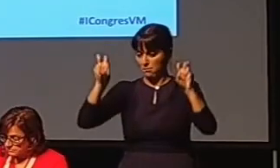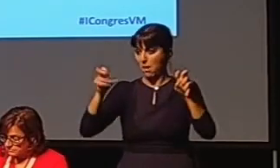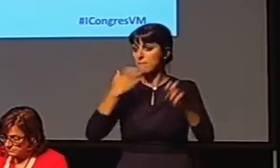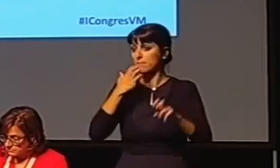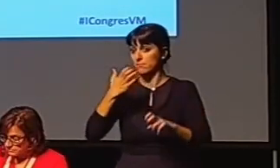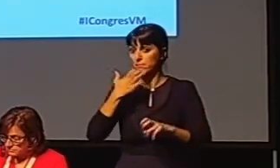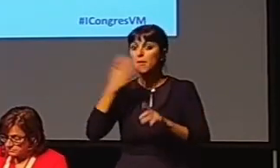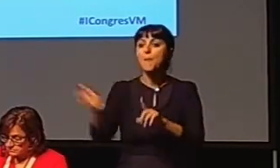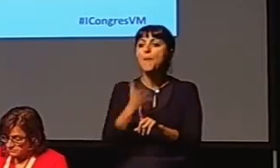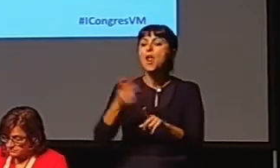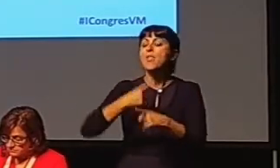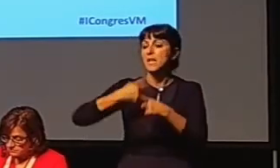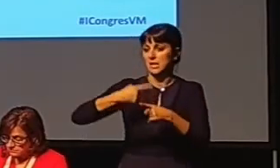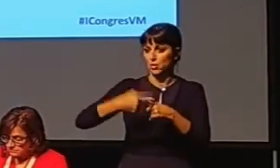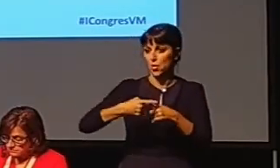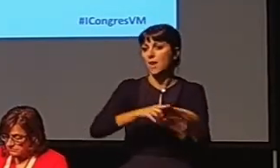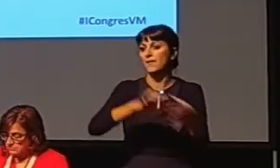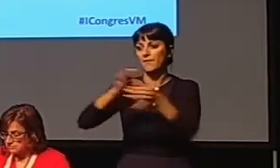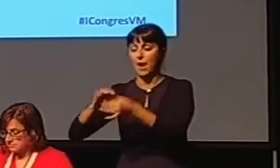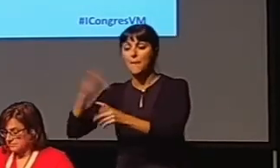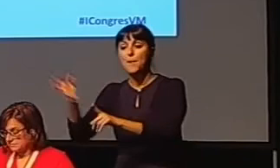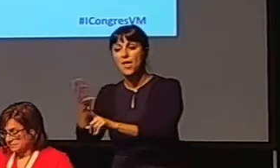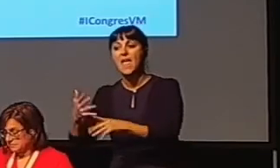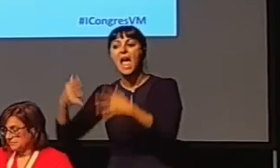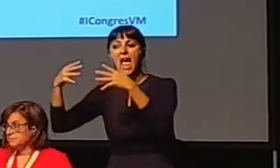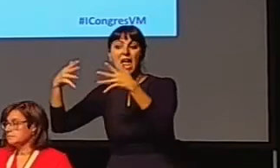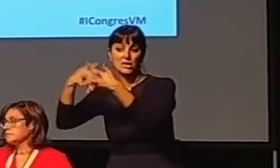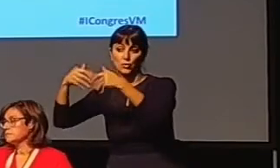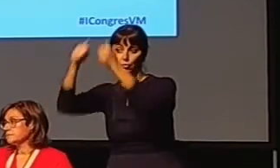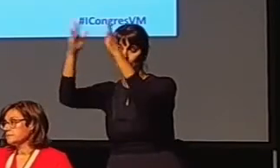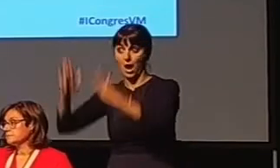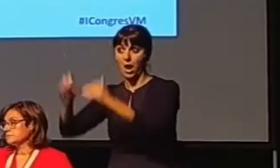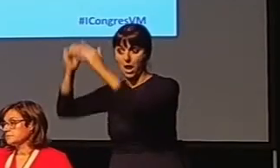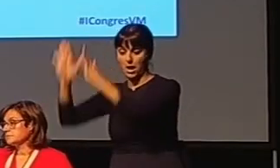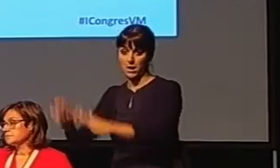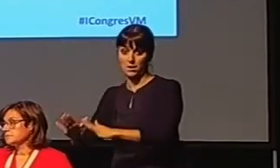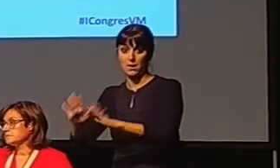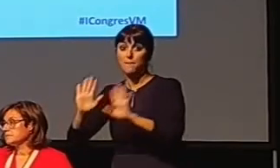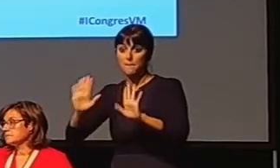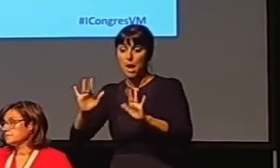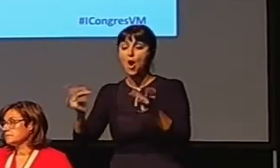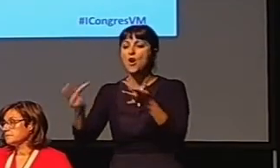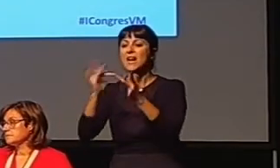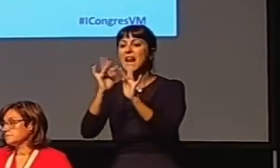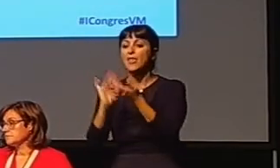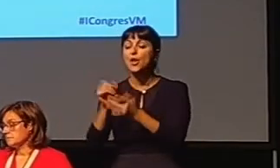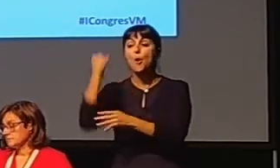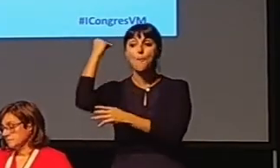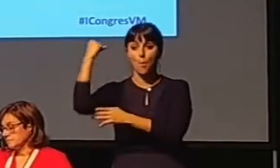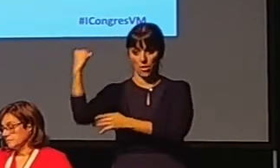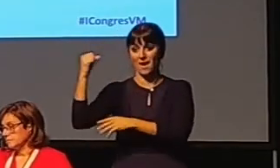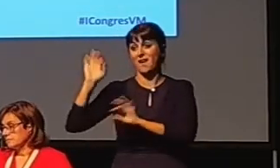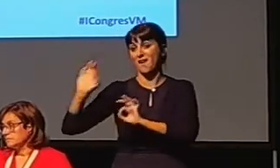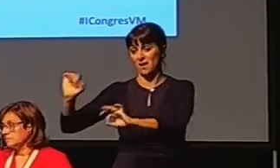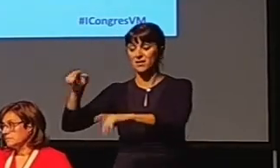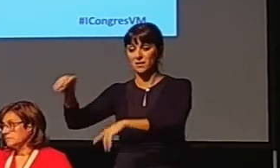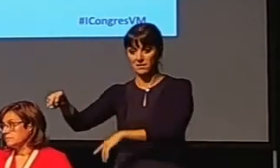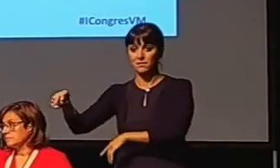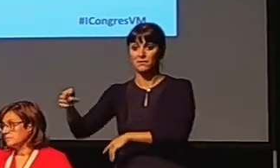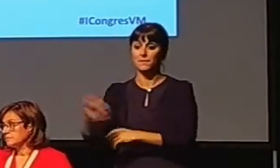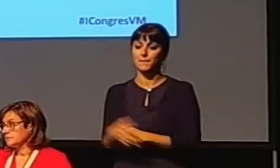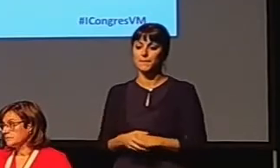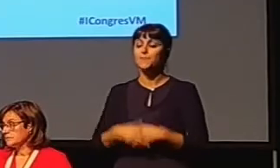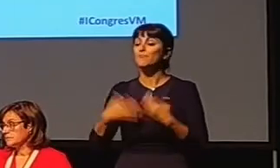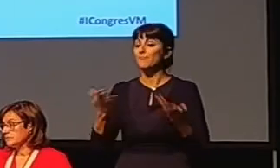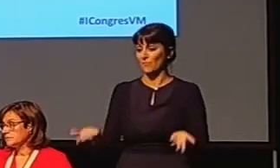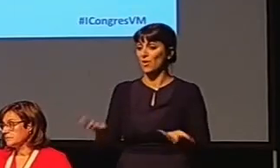que veure que és una violència estructural és que estem parlant de relacions de poder. Sí? Per això és tan important el tema de què ens